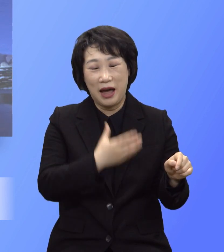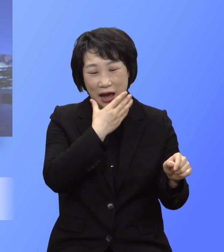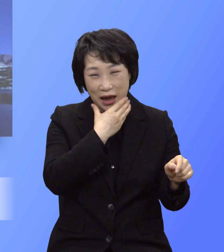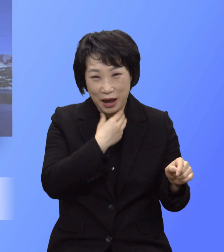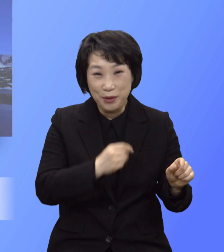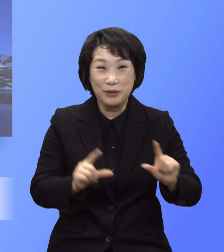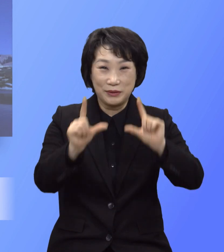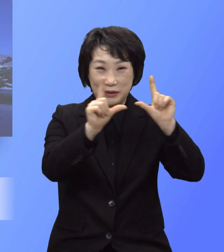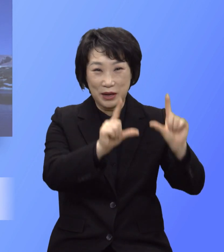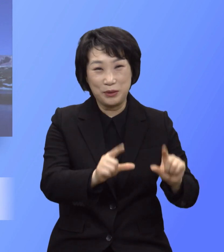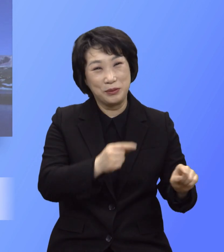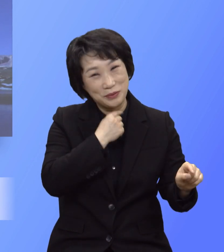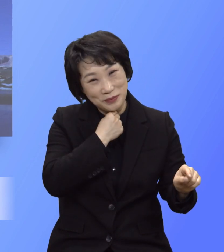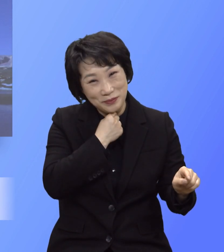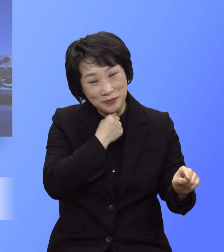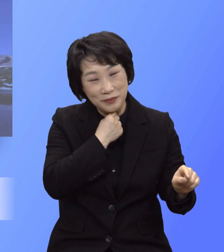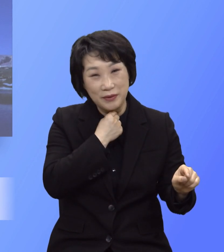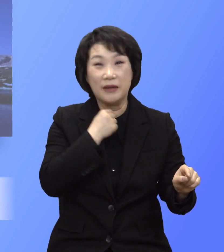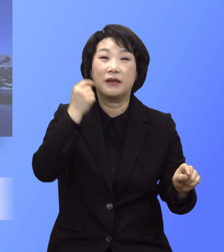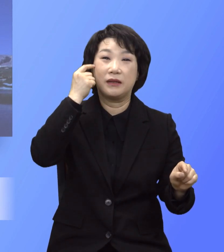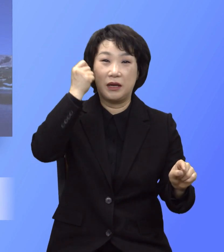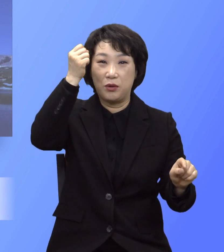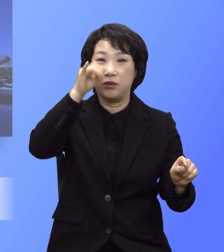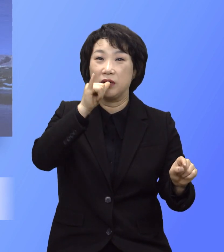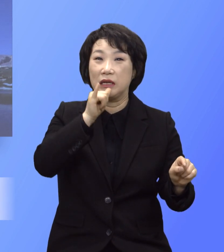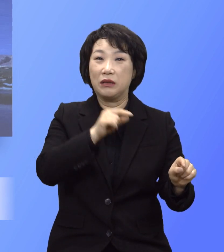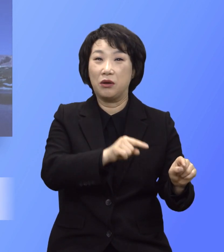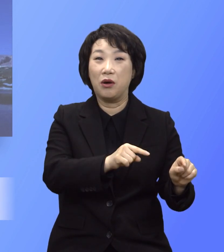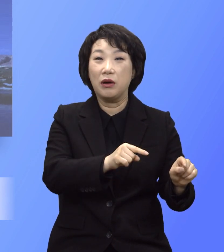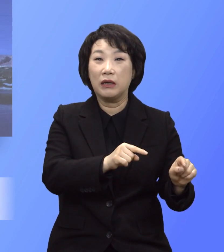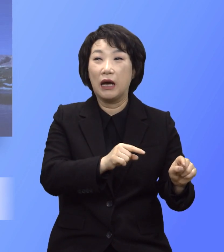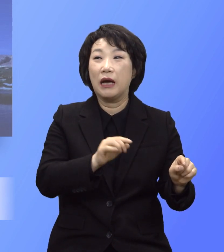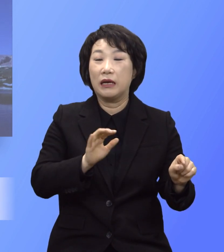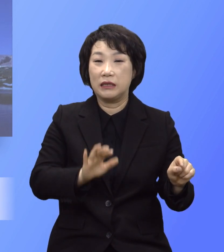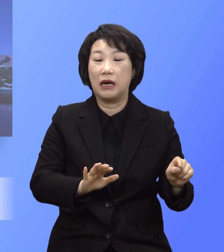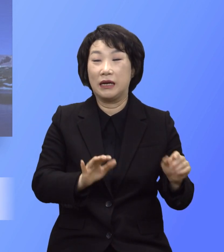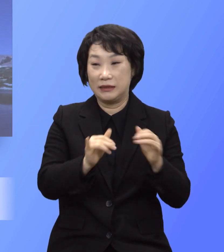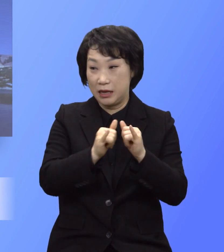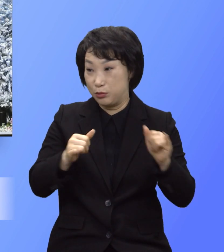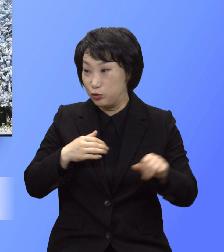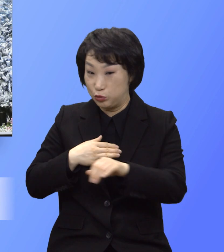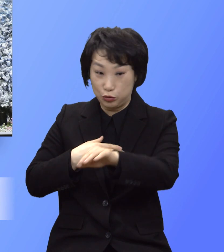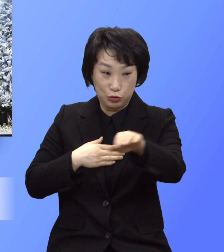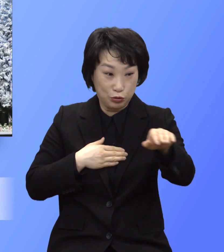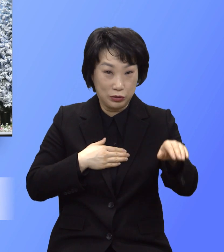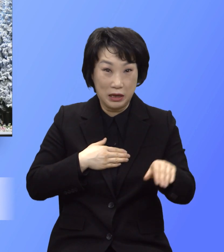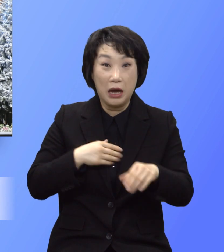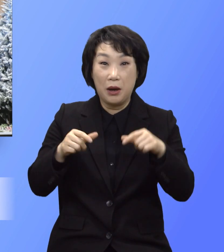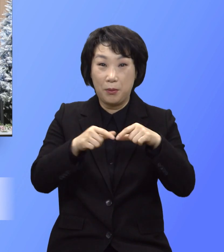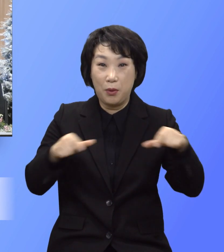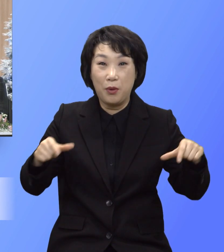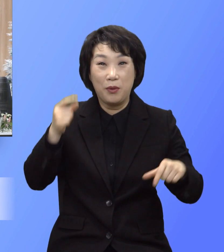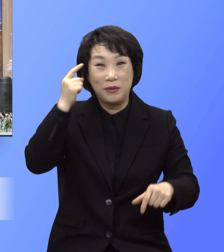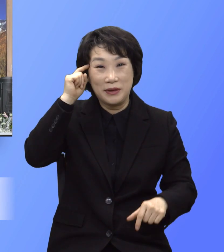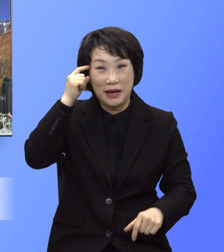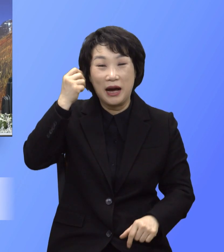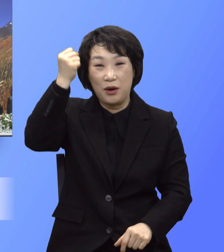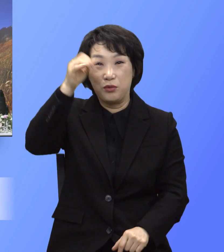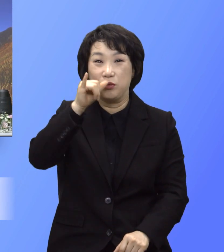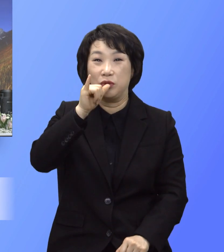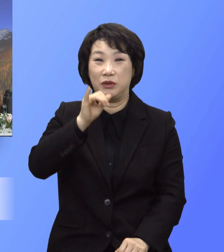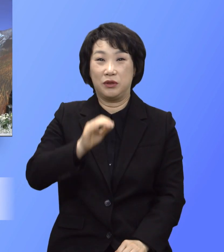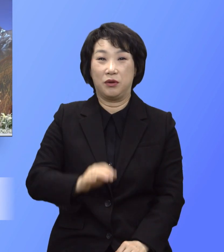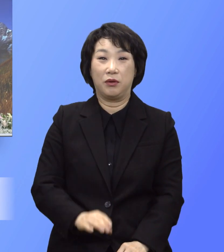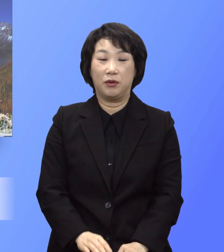행복하게 살았으면 좋겠다라고 하는 것이 사람들의 일방적인 소원인데